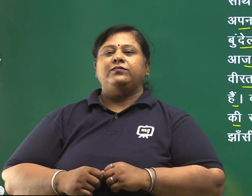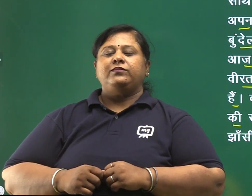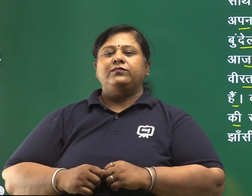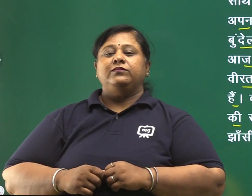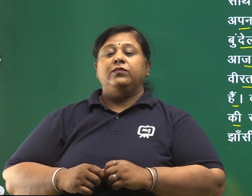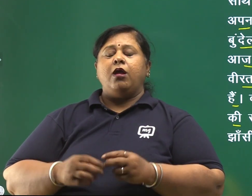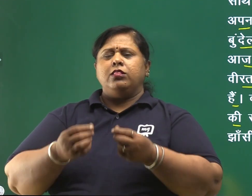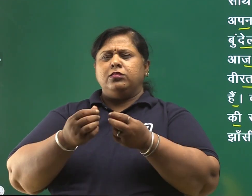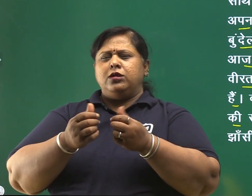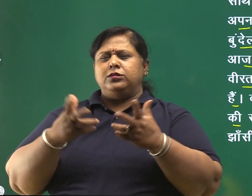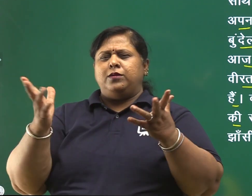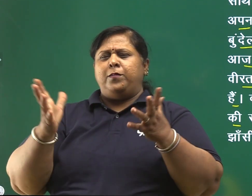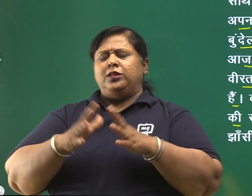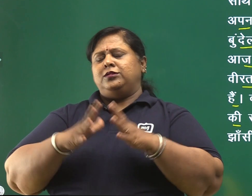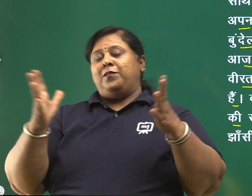धन संपत्ति से भरी